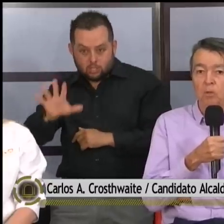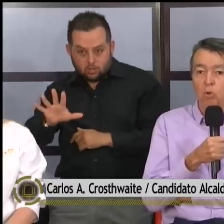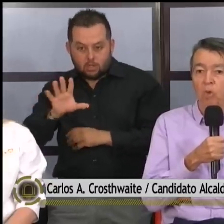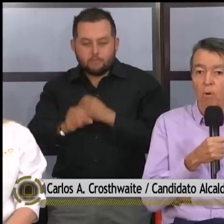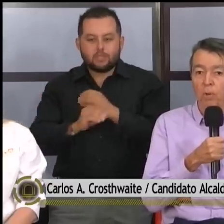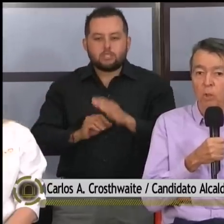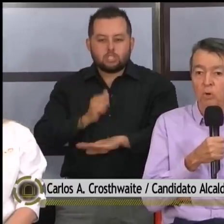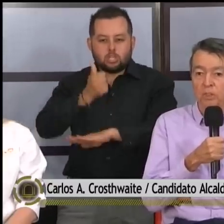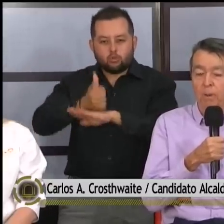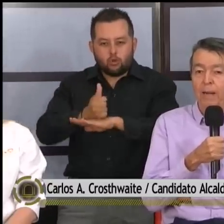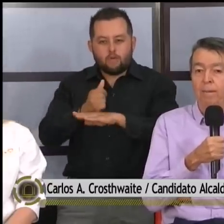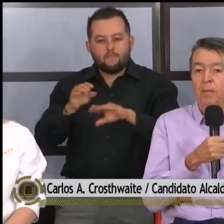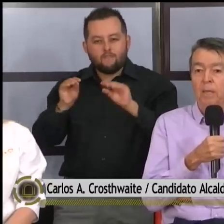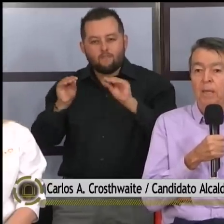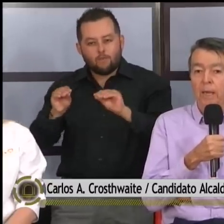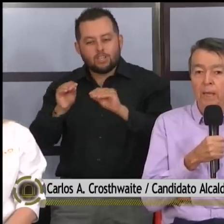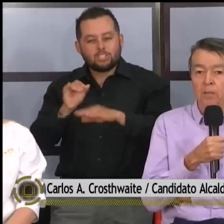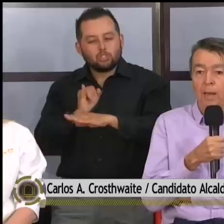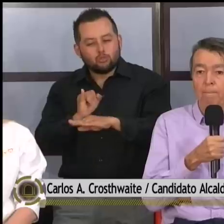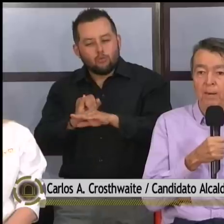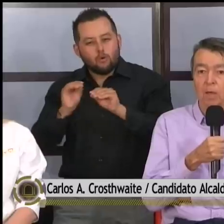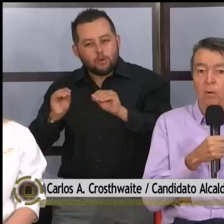del Instituto de Servicio Municipal.